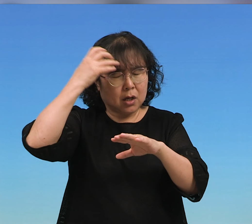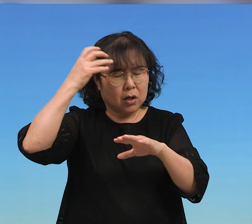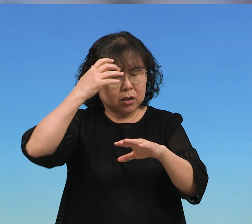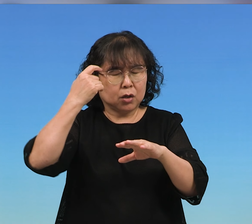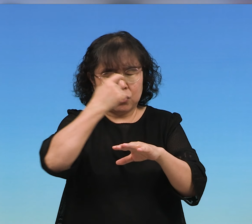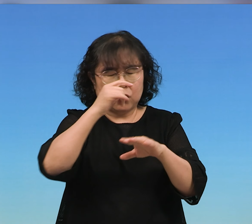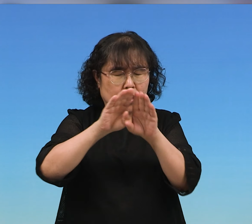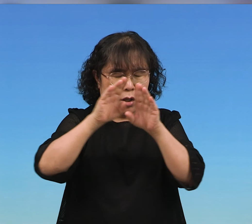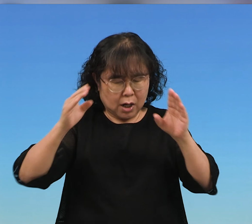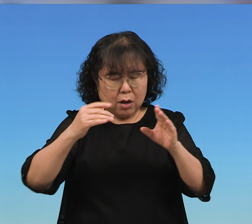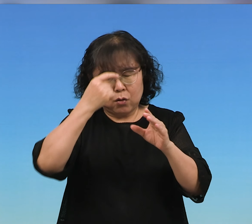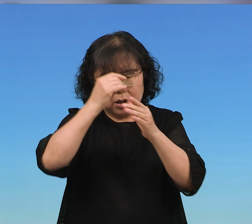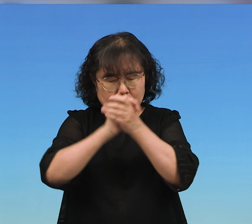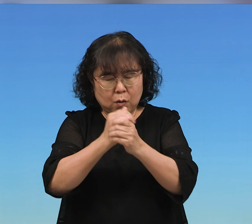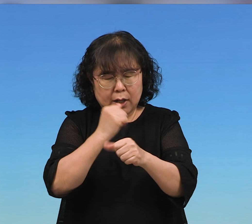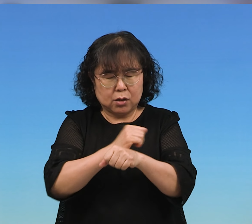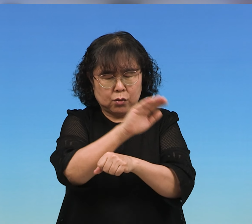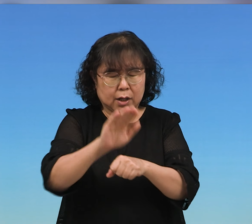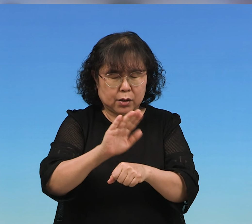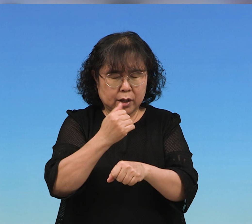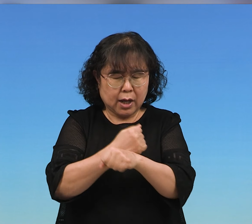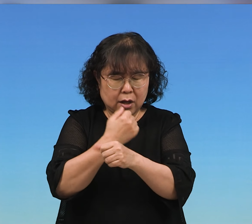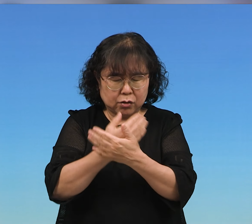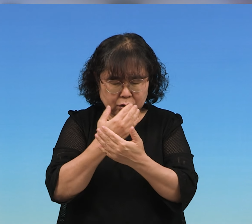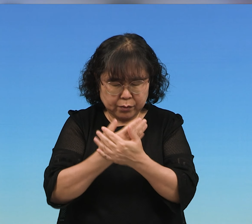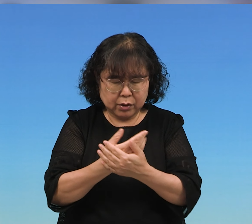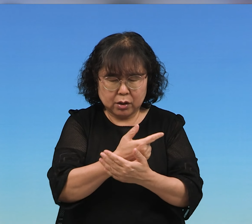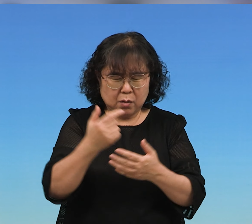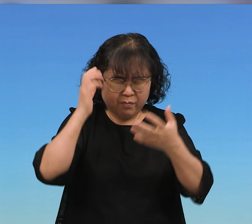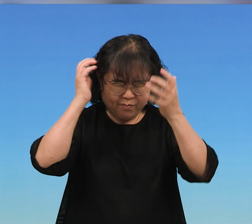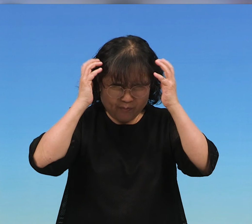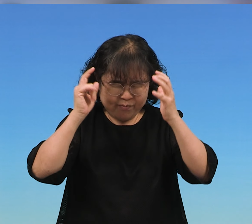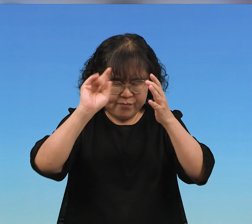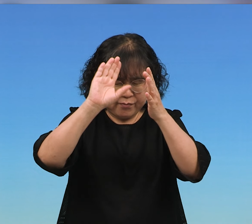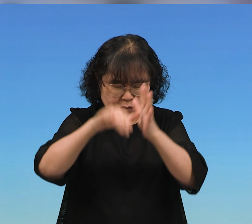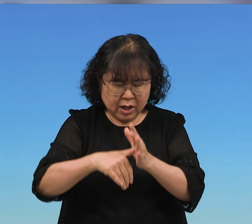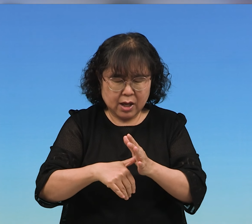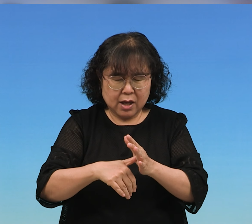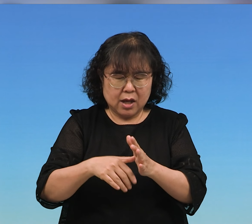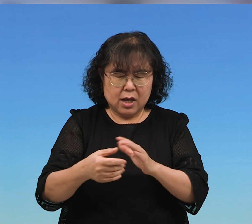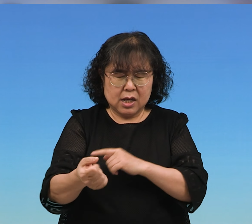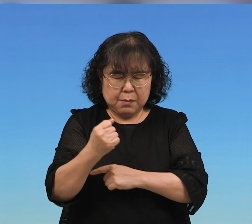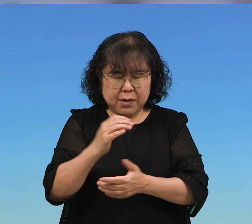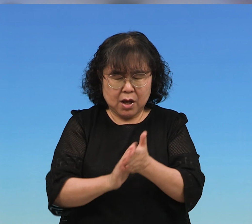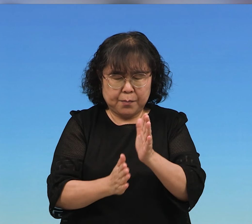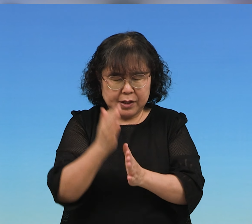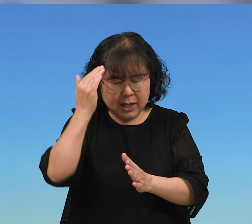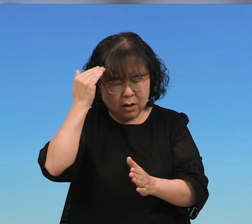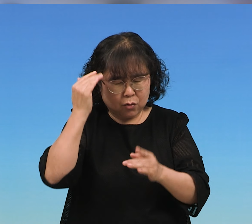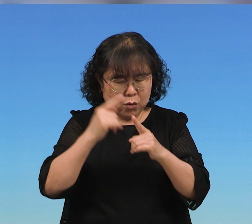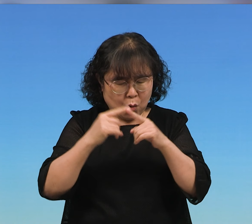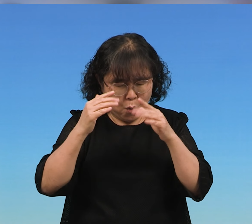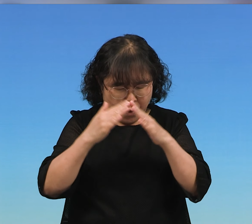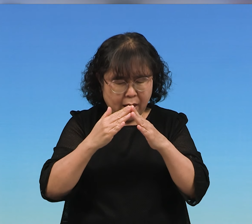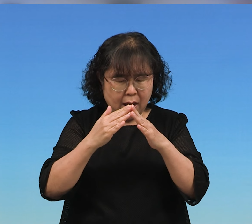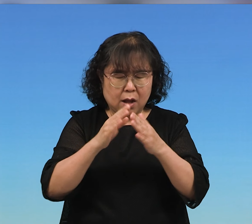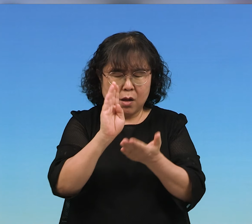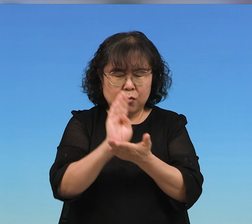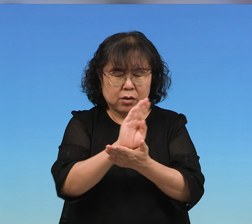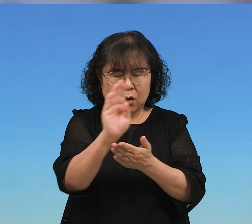영안을 열어달라고 주님께 기도하는 저희들 되게 하여 주시옵소서. 너무나 혼란한 이 시대에 무기력하기 짝이